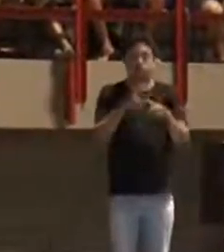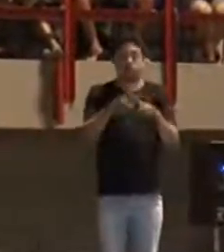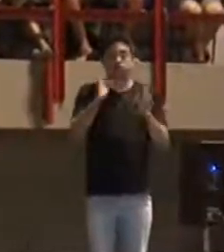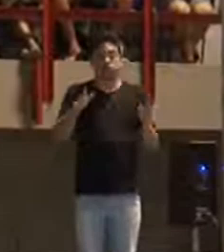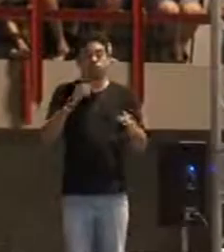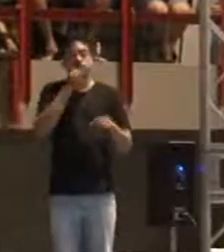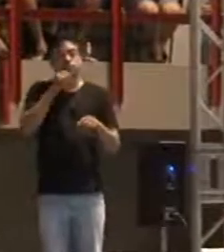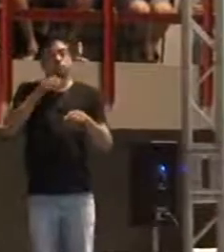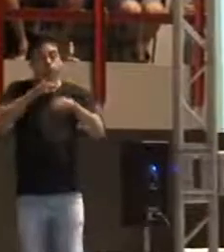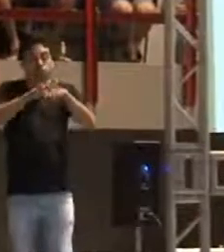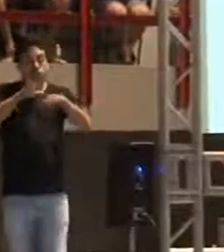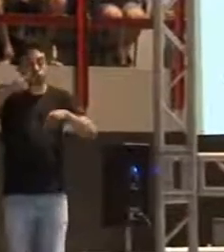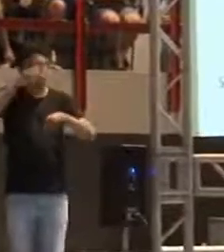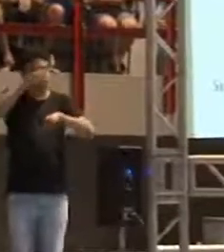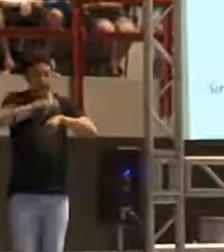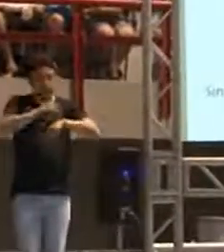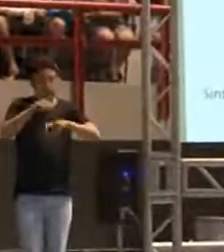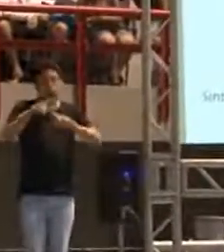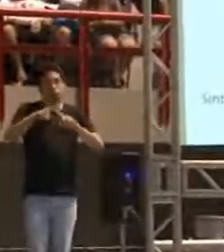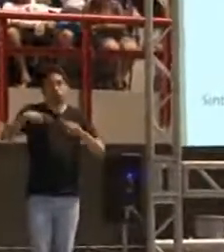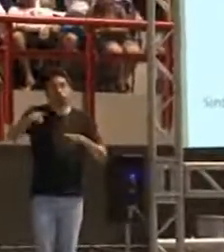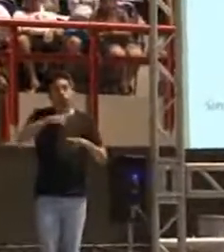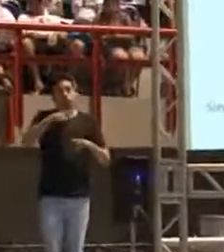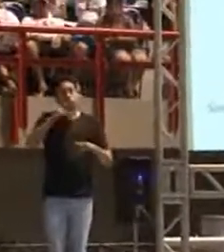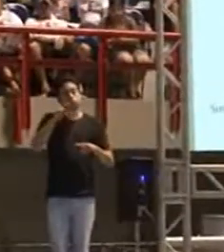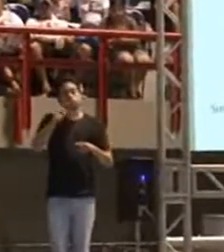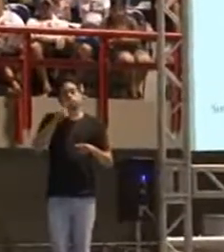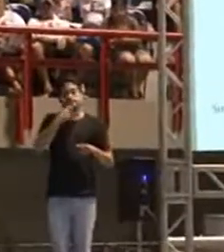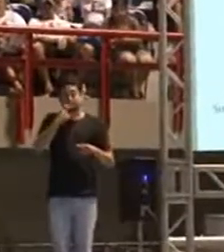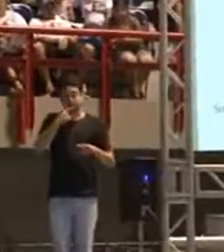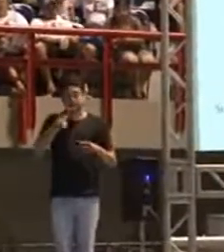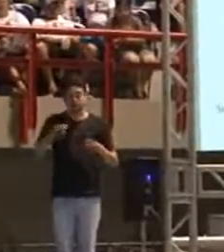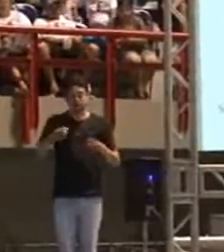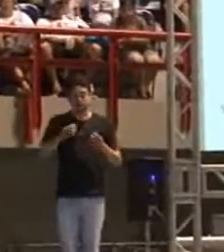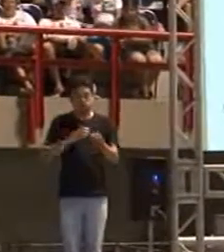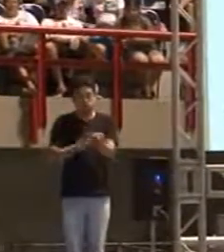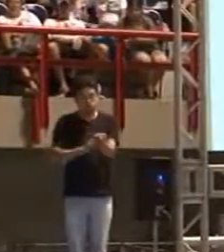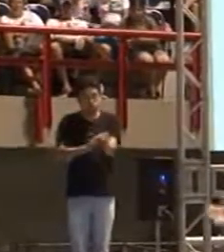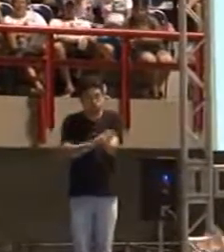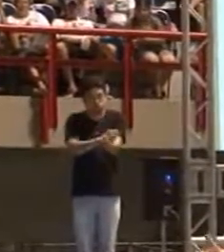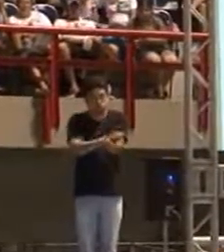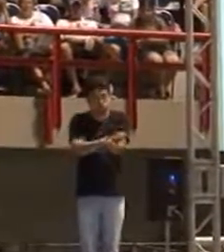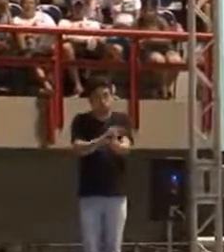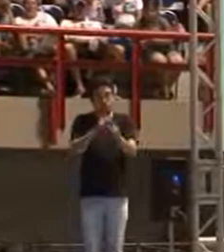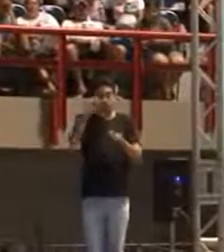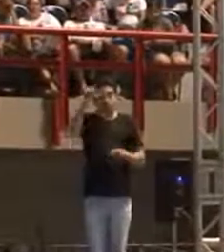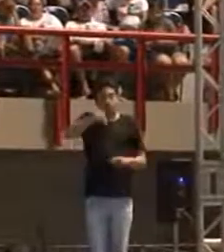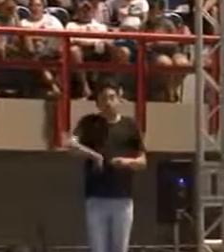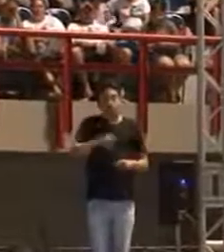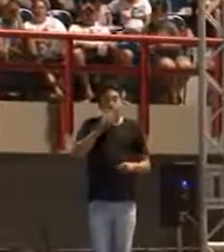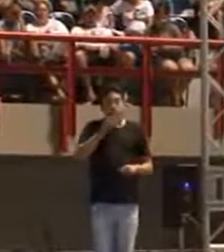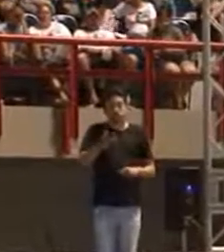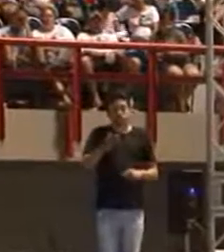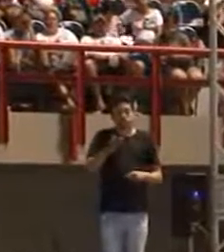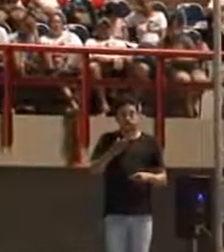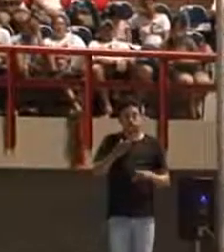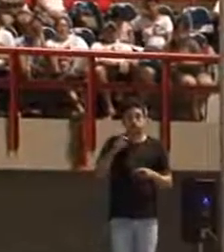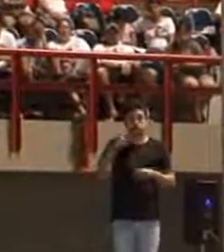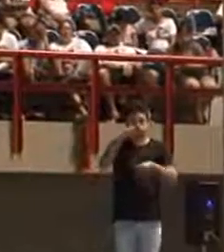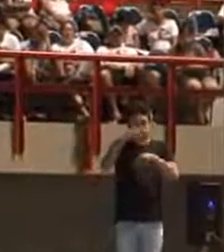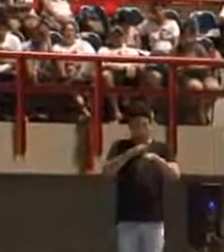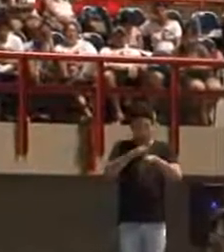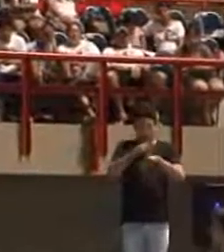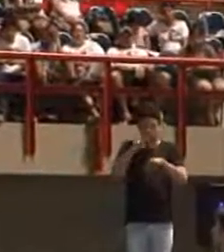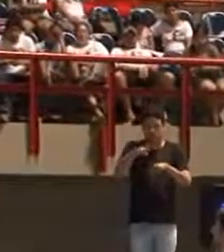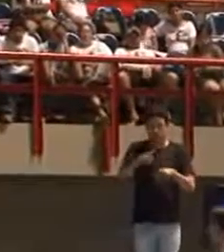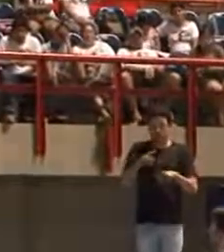doença dengue, o nosso sangue deixando de coagular, eu posso ter hemorragia. Então, qual é a pior forma de dengue? Muito bem, vocês estão